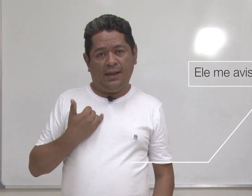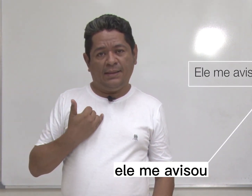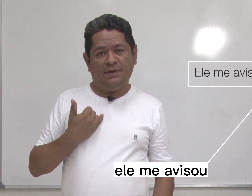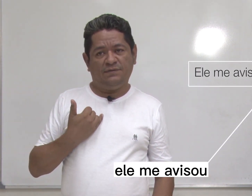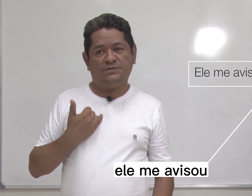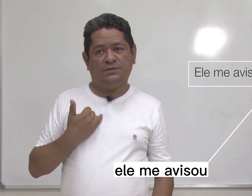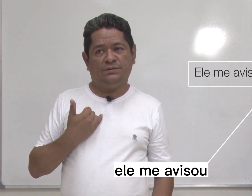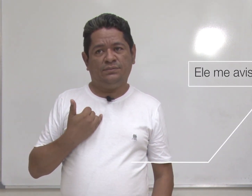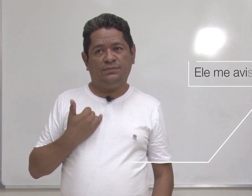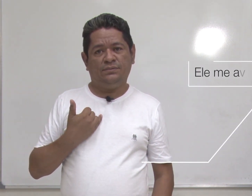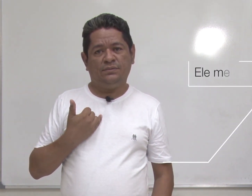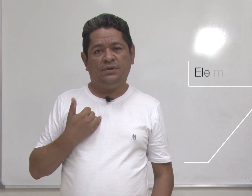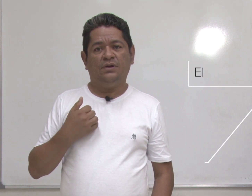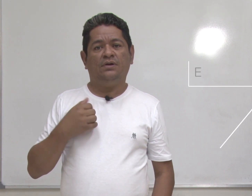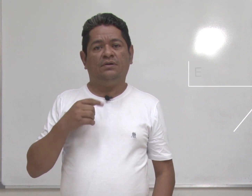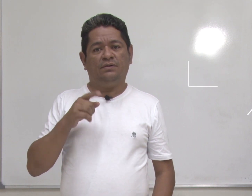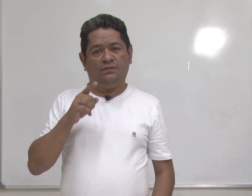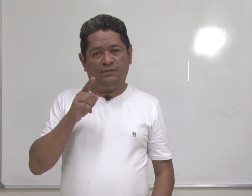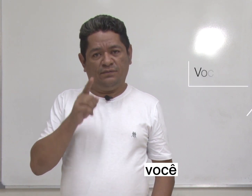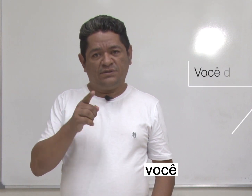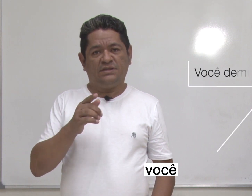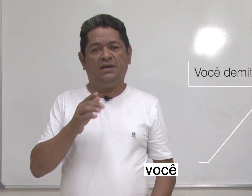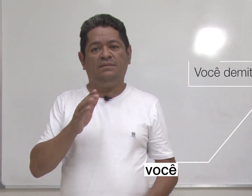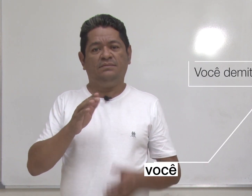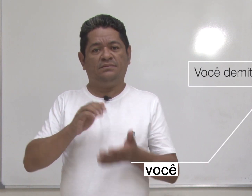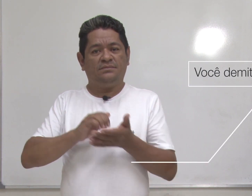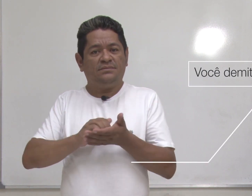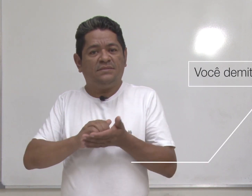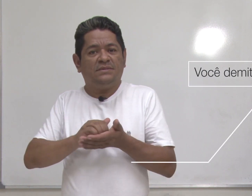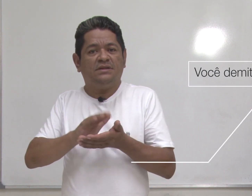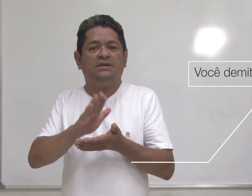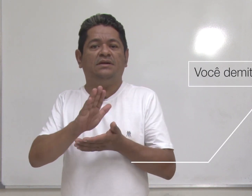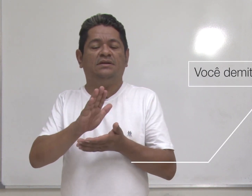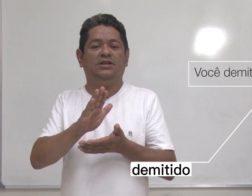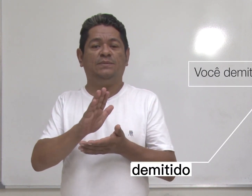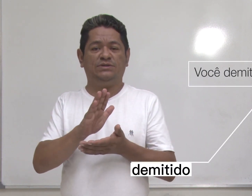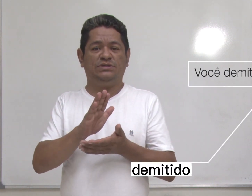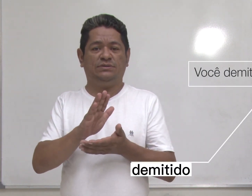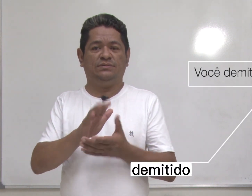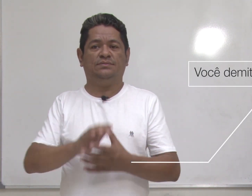Ele me avisou. Você demitido.